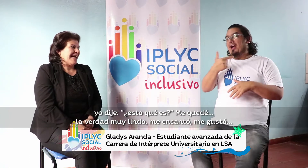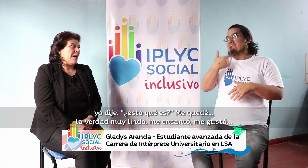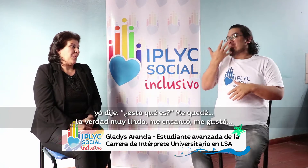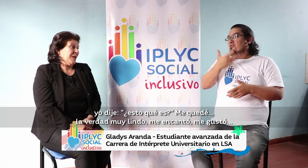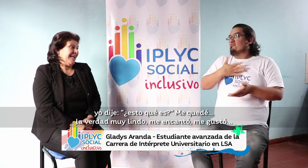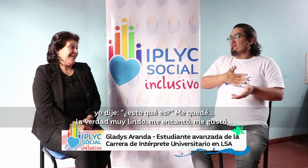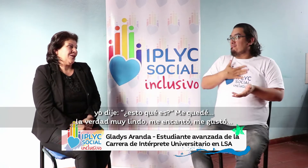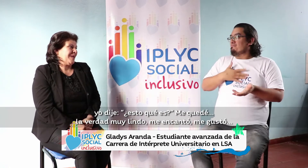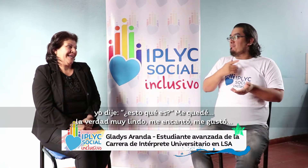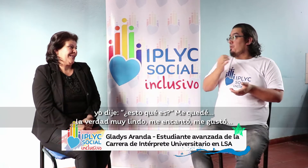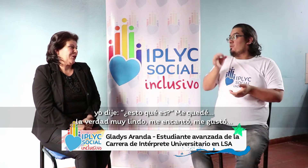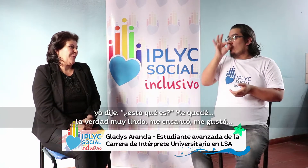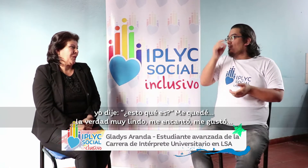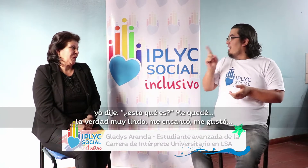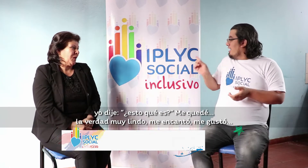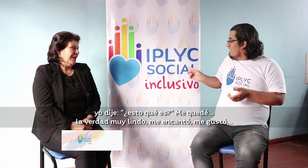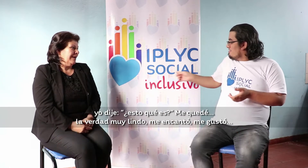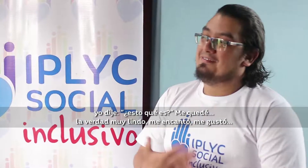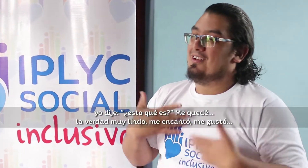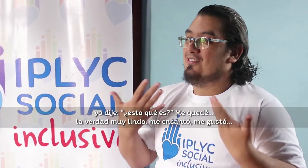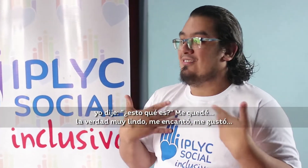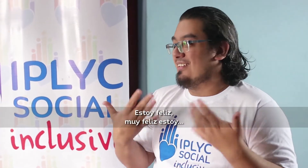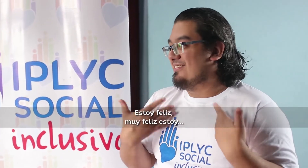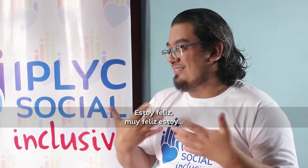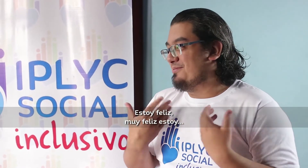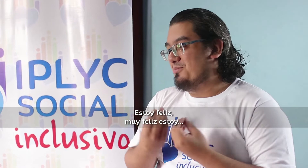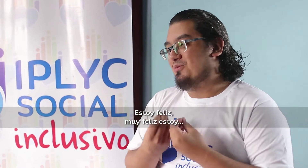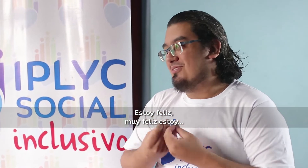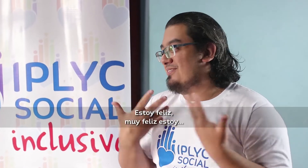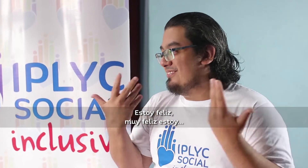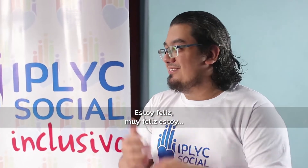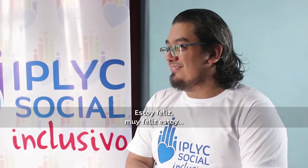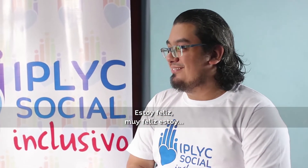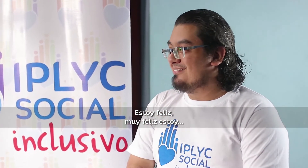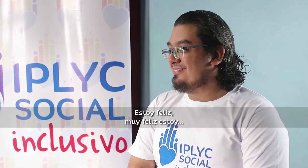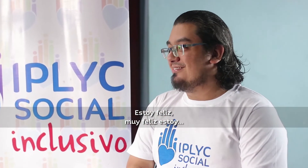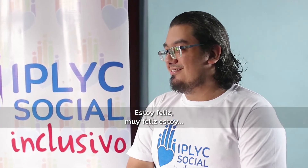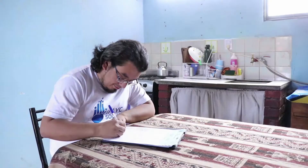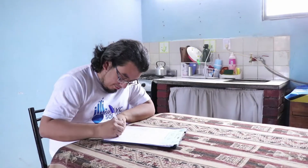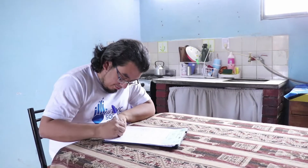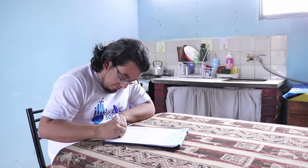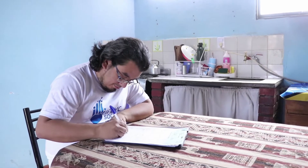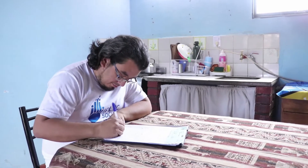verdad, muy lindo, me encantó, me gustó. Estoy feliz, muy feliz estoy.